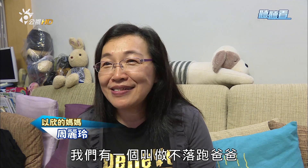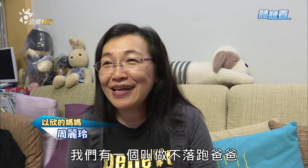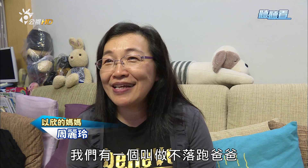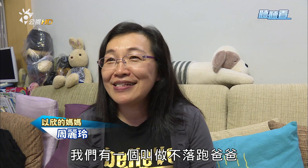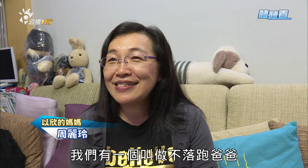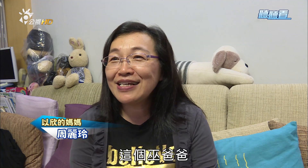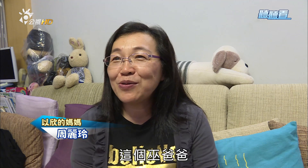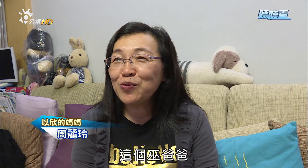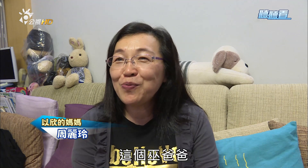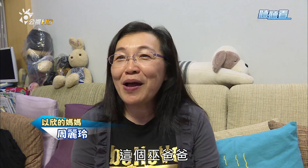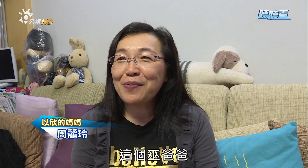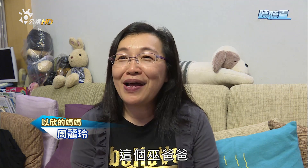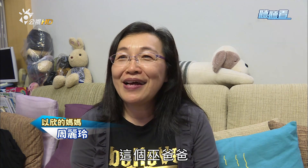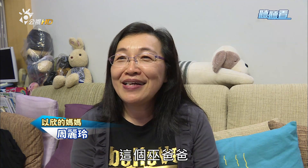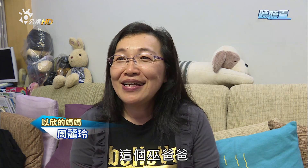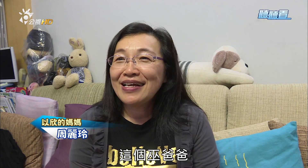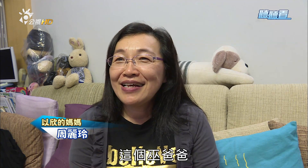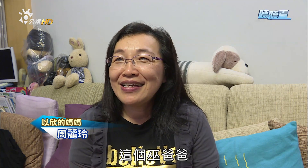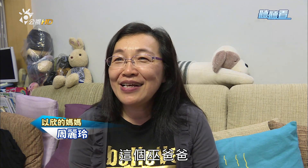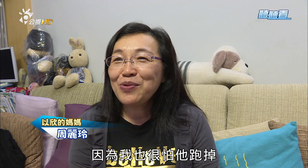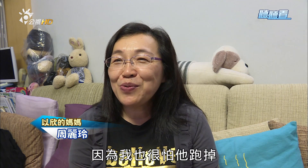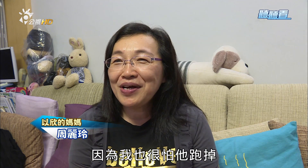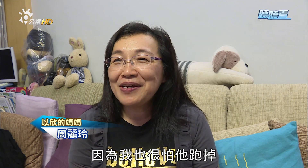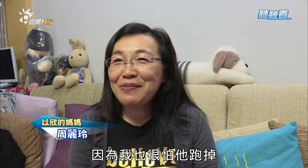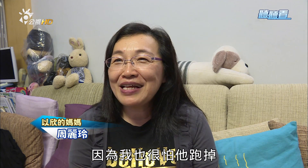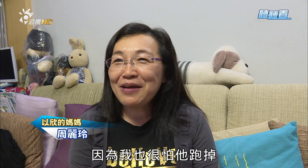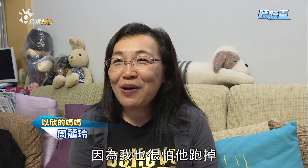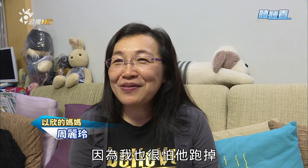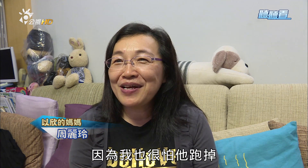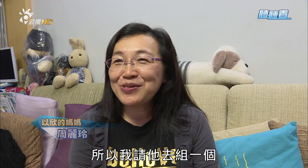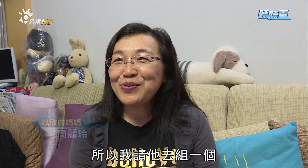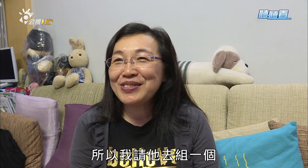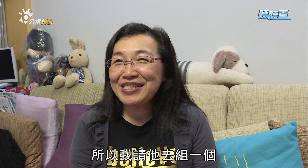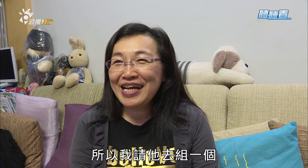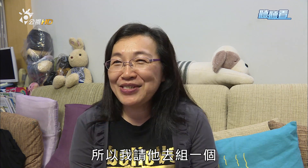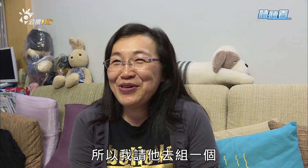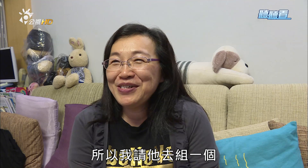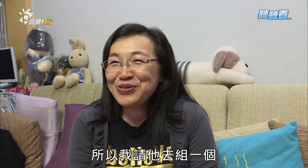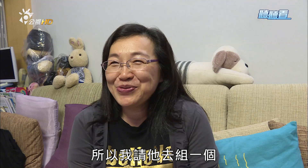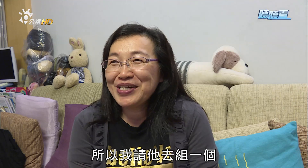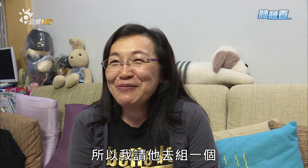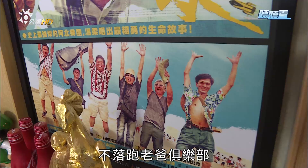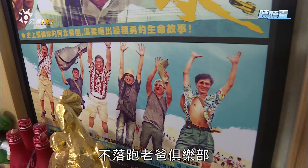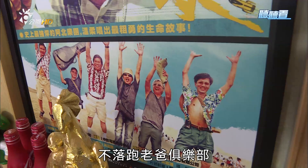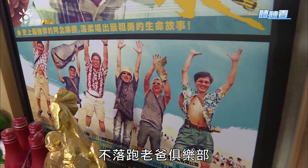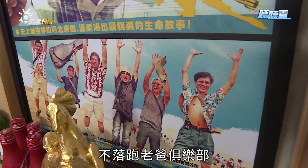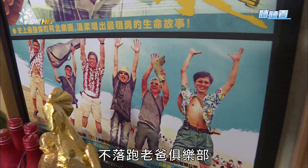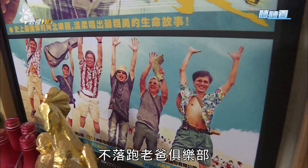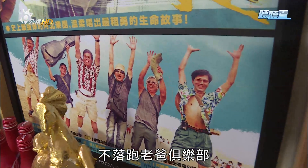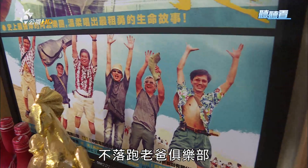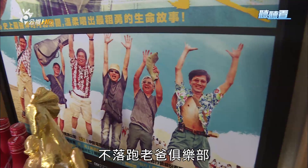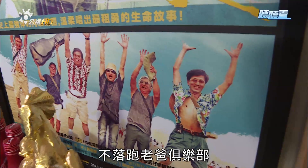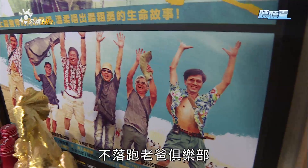哎，这个乌爸爸，因为我也很怕他跑掉，所以我请他去组一个不落跑老爸俱乐